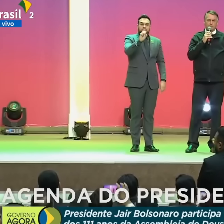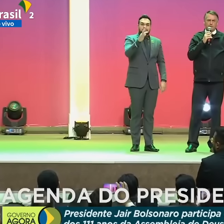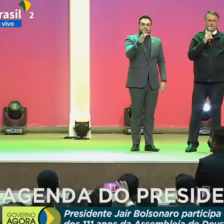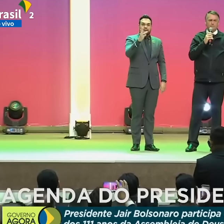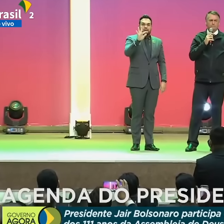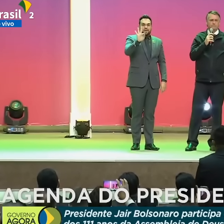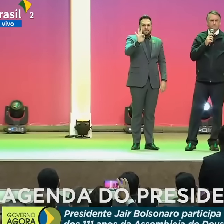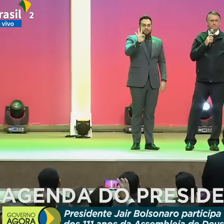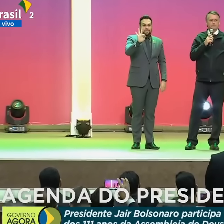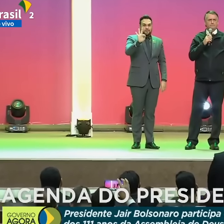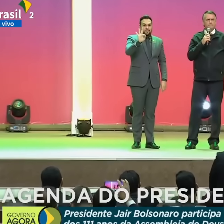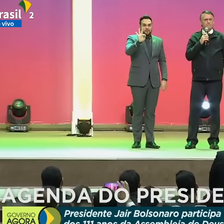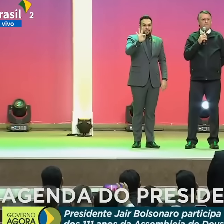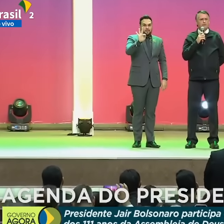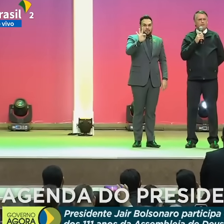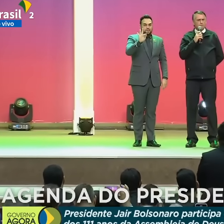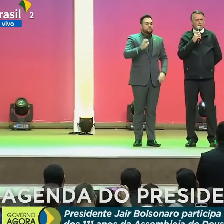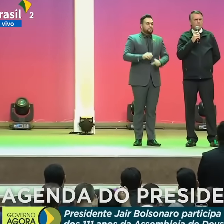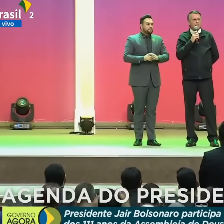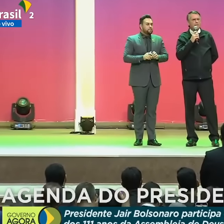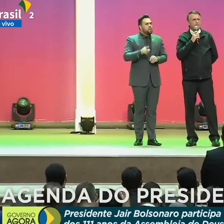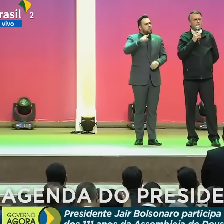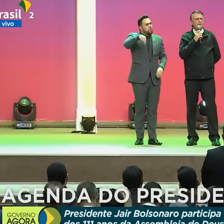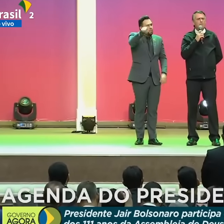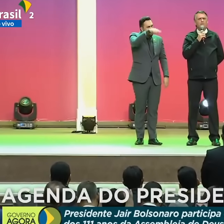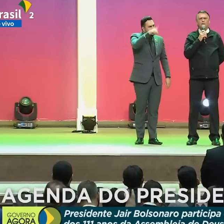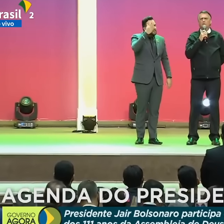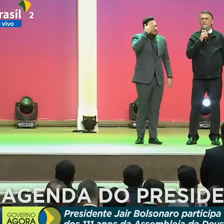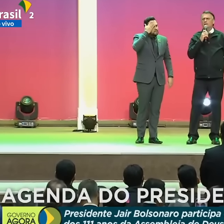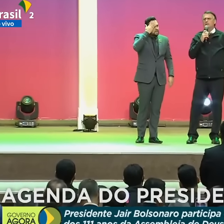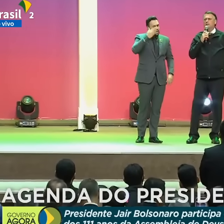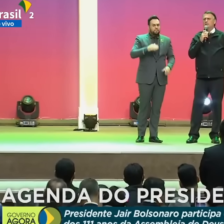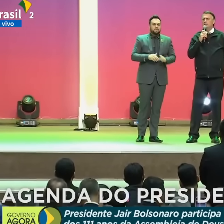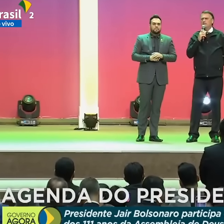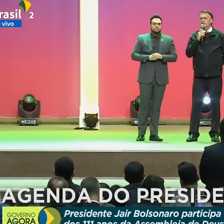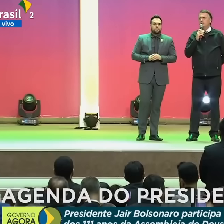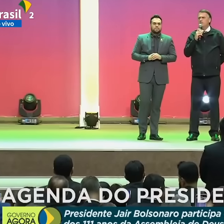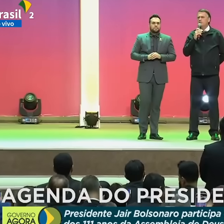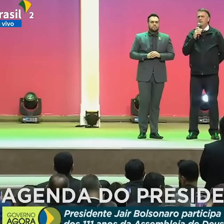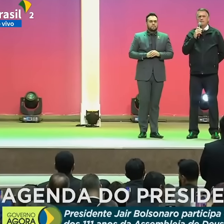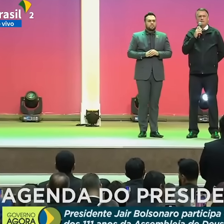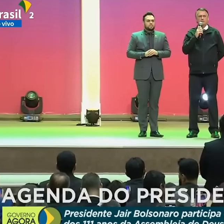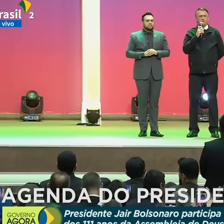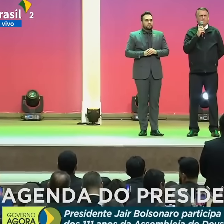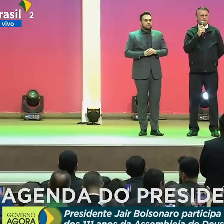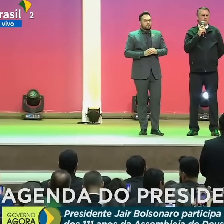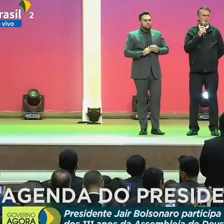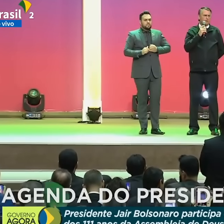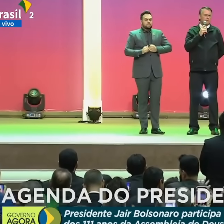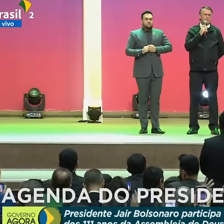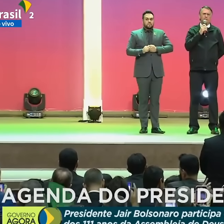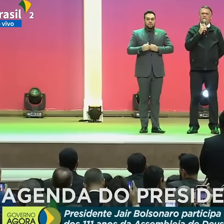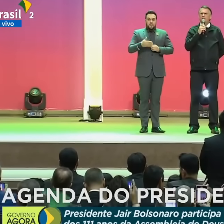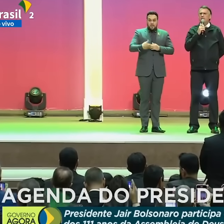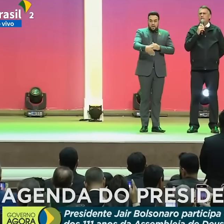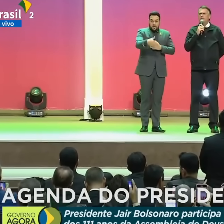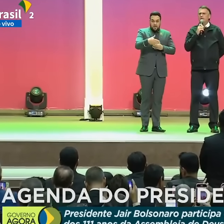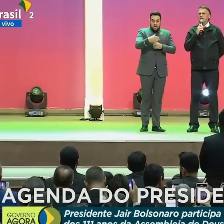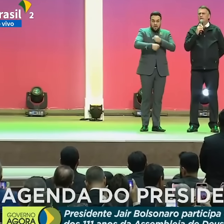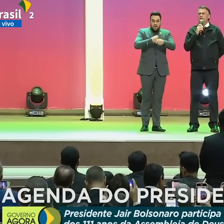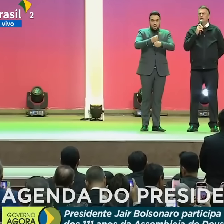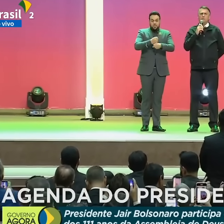Tribunal Federal. Vocês sabem quem porventura se eleger presidente esse ano ou se